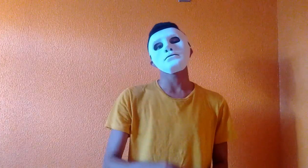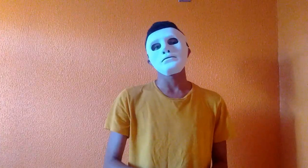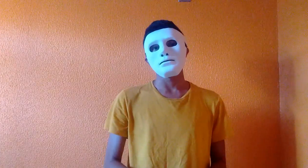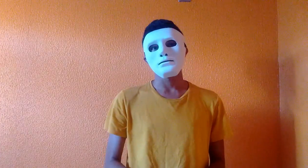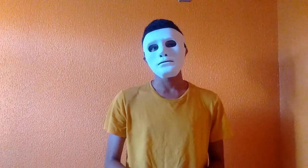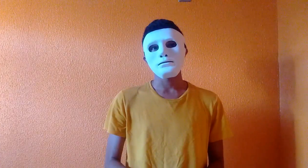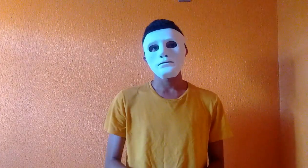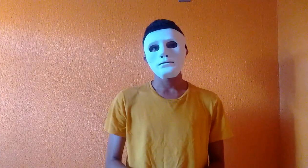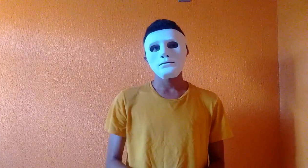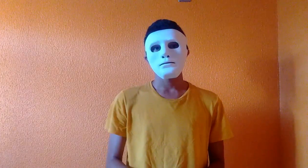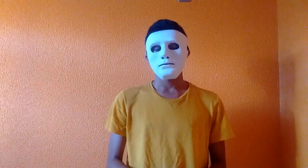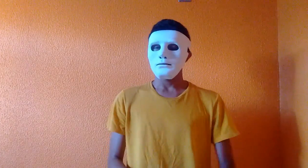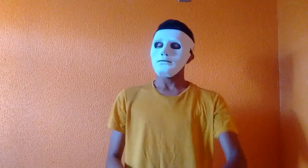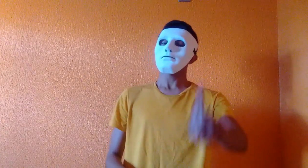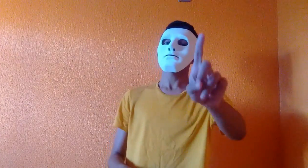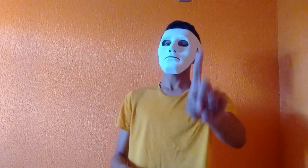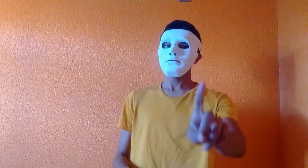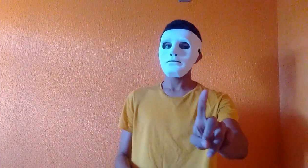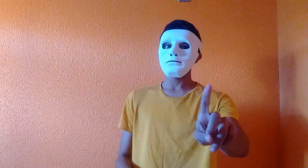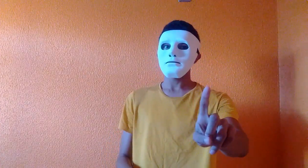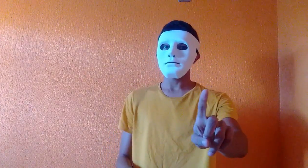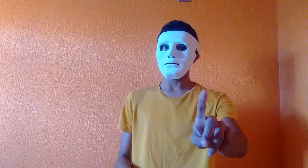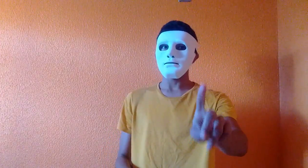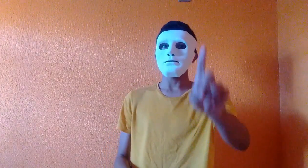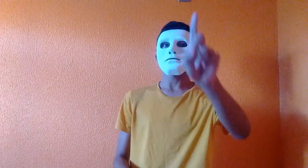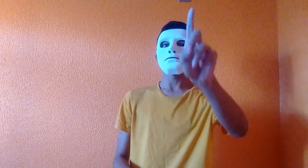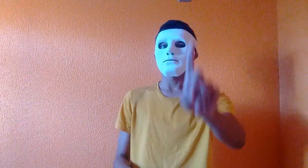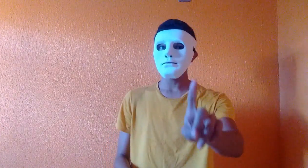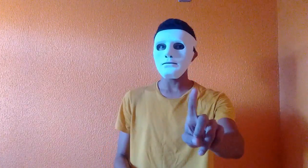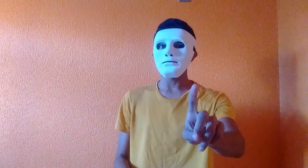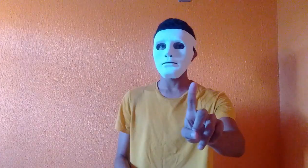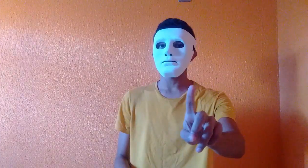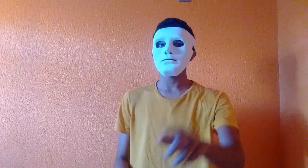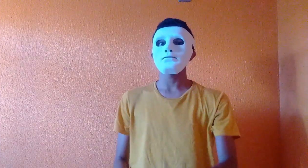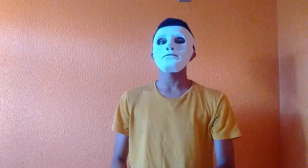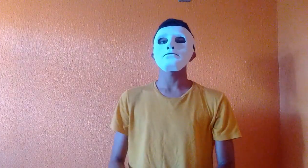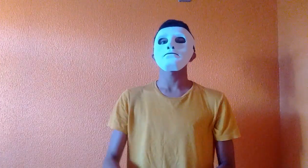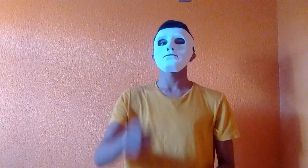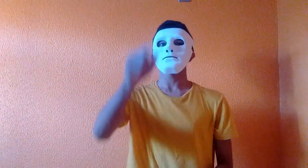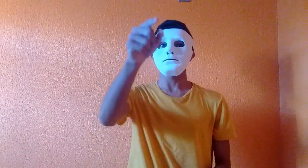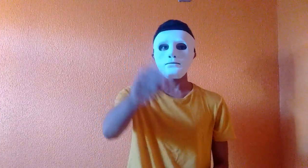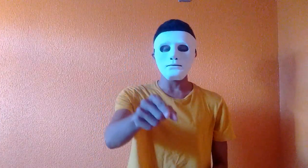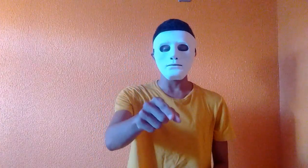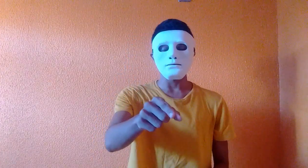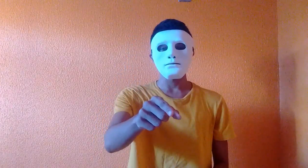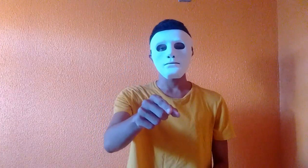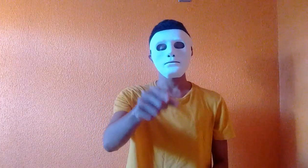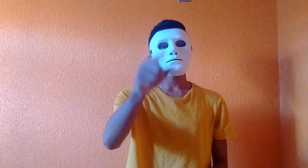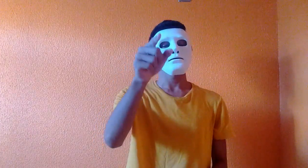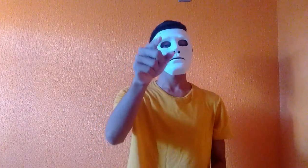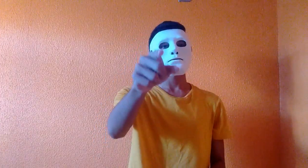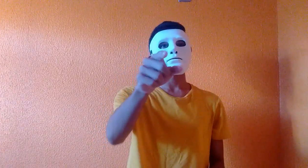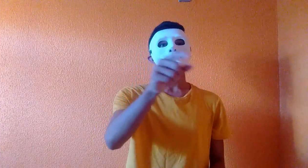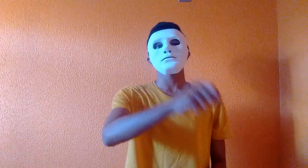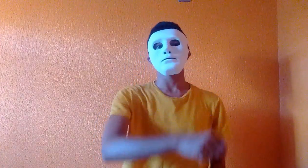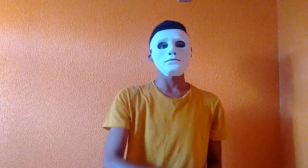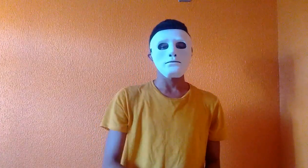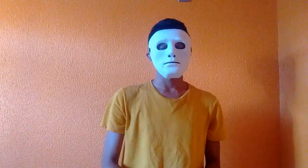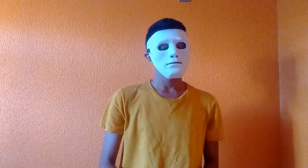higiene. Agora vamos destacar alguns alimentos que podem trazer risco à nossa saúde.